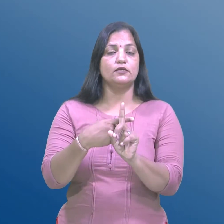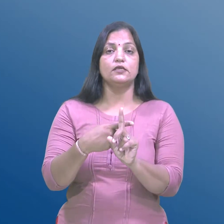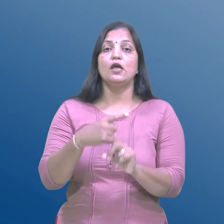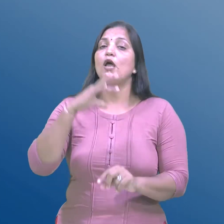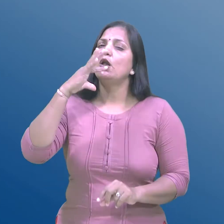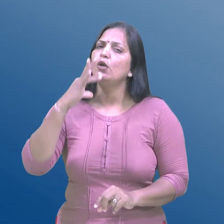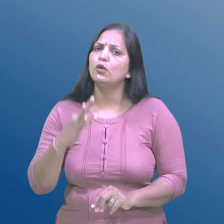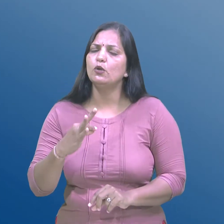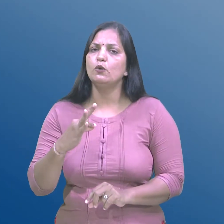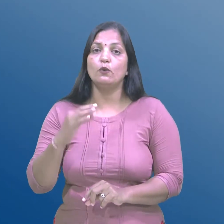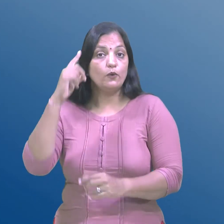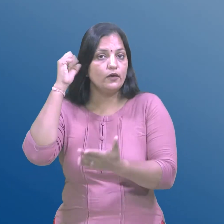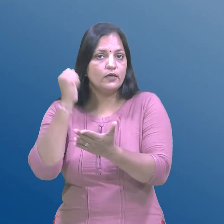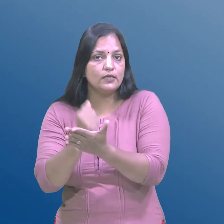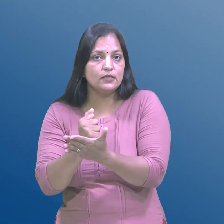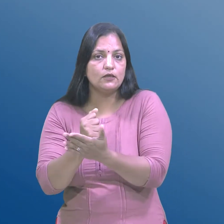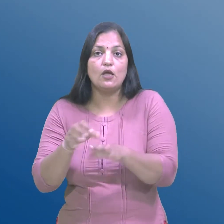નિર્ણયો લેવામાં આવશ્યક બની શકે છે.